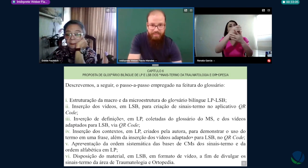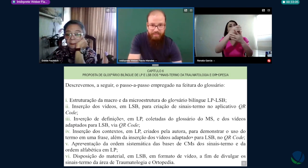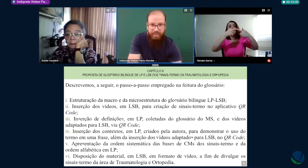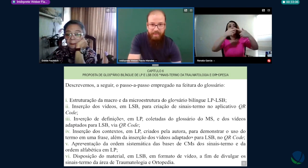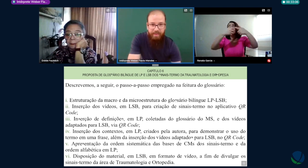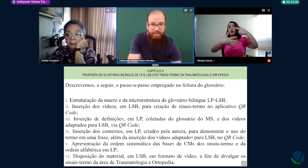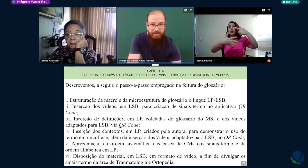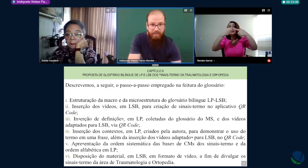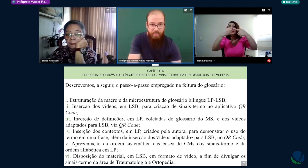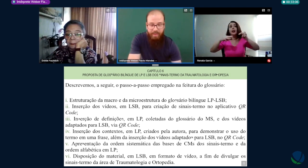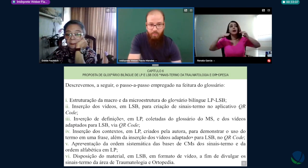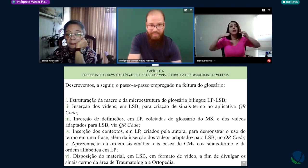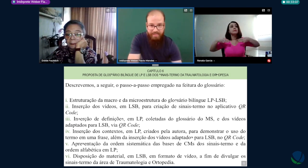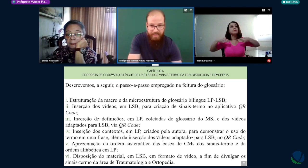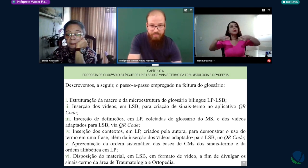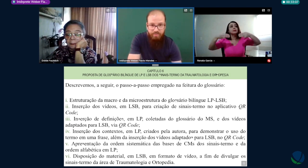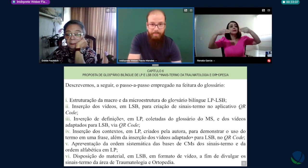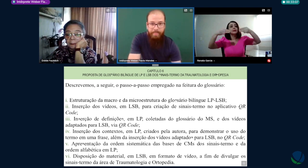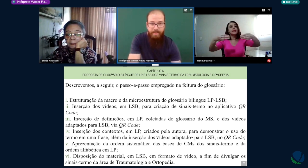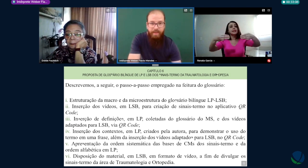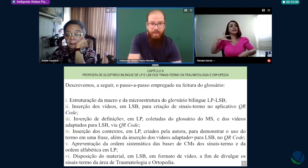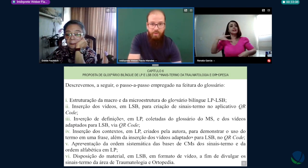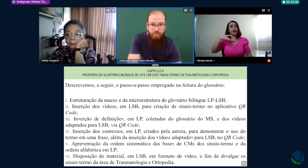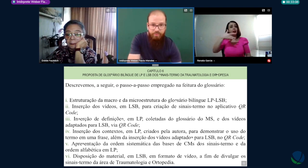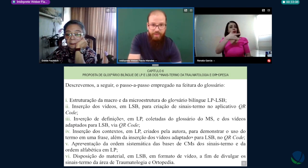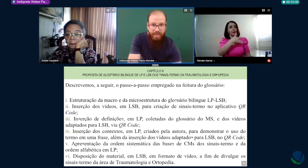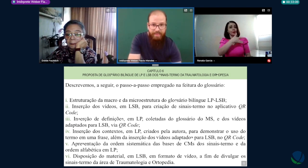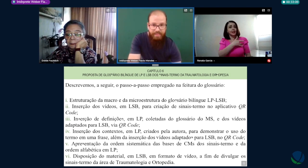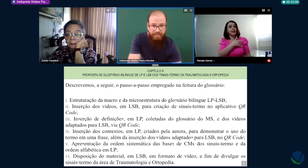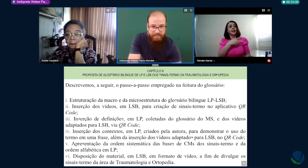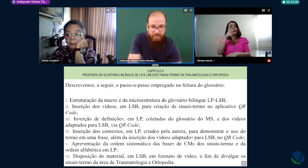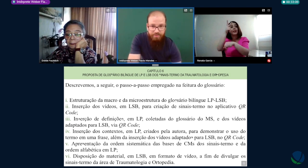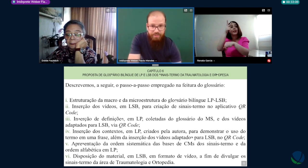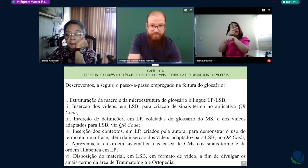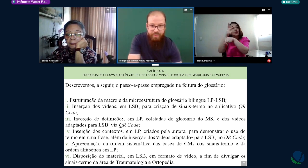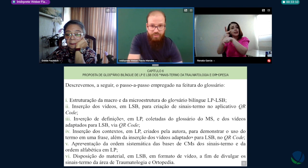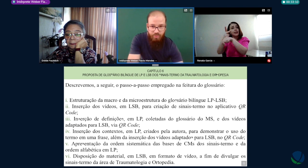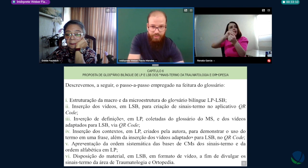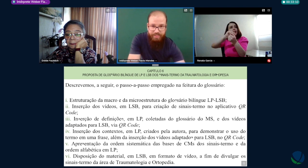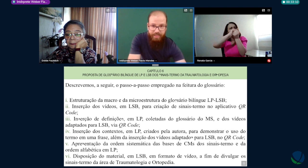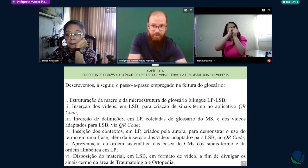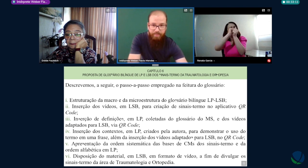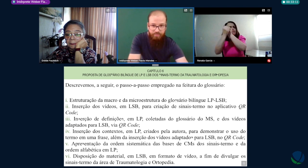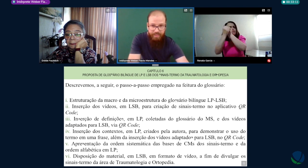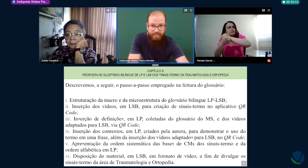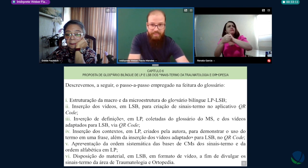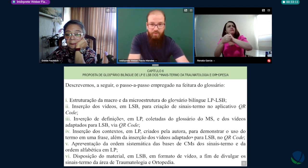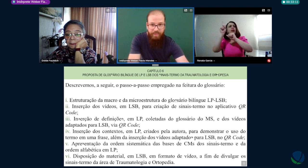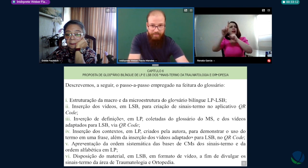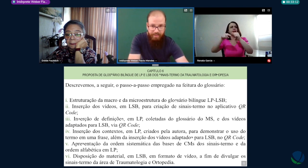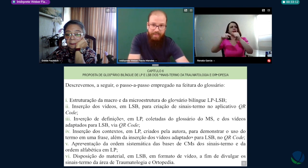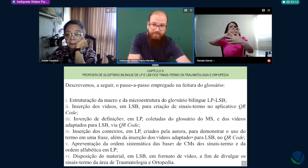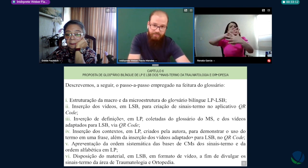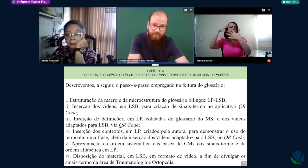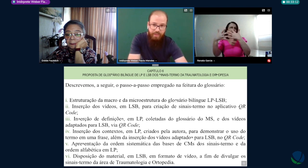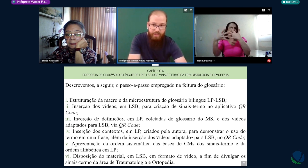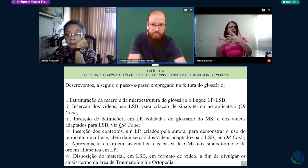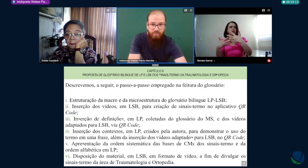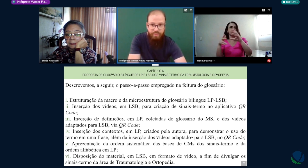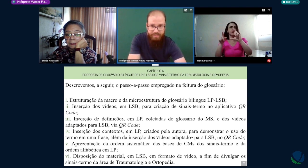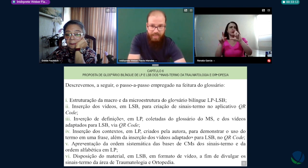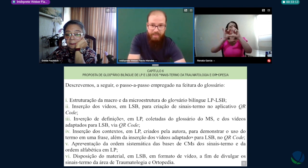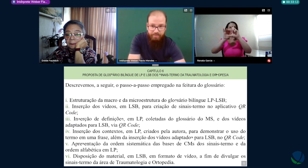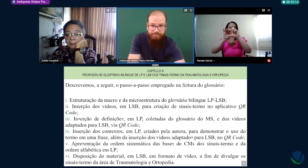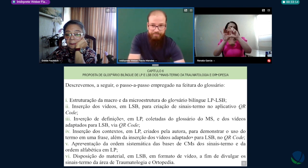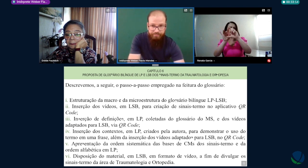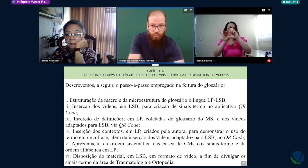Code, para facilitar então o acesso. Houve a inserção de definições em língua portuguesa coletado